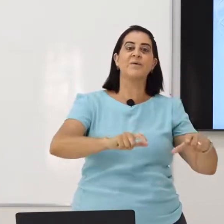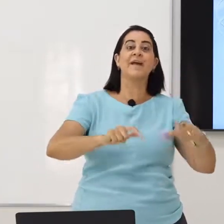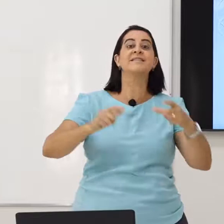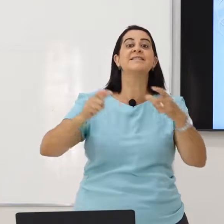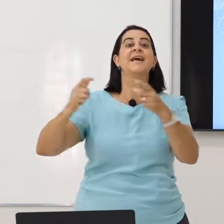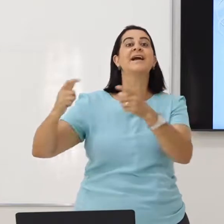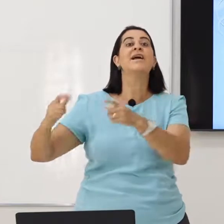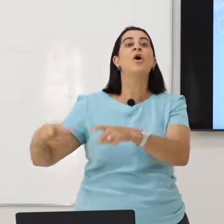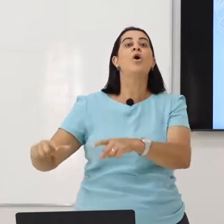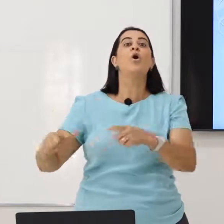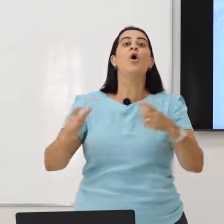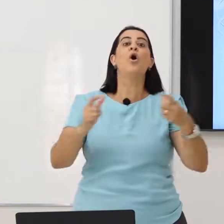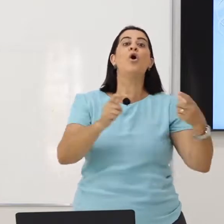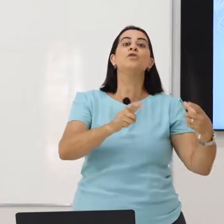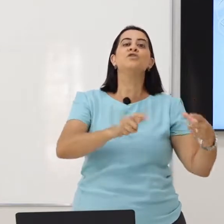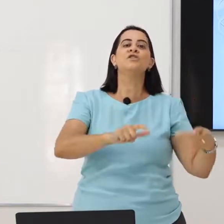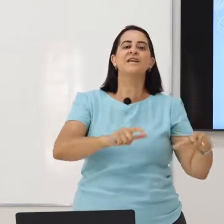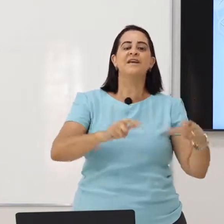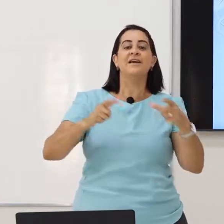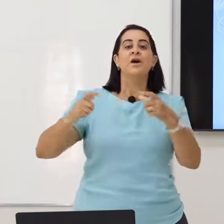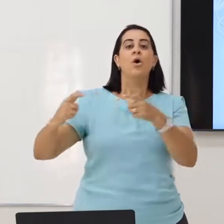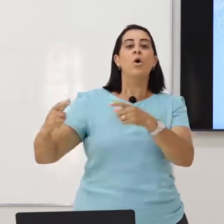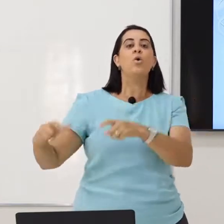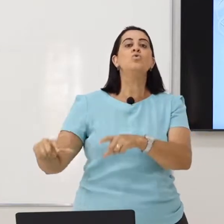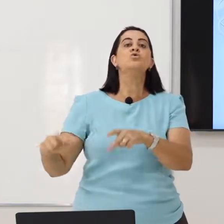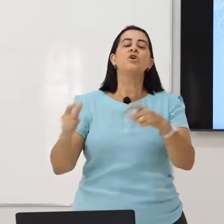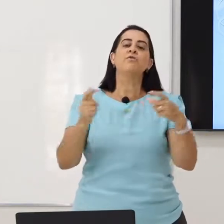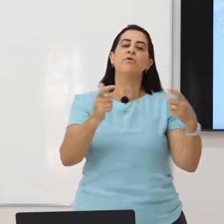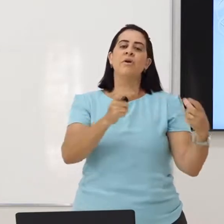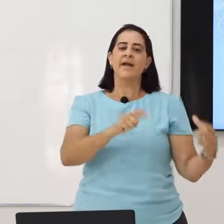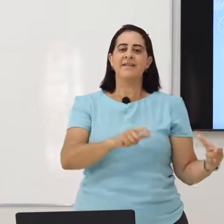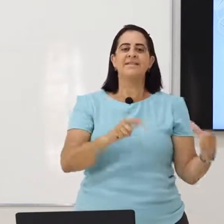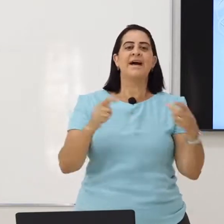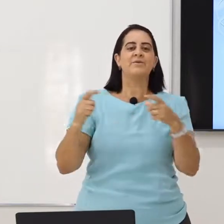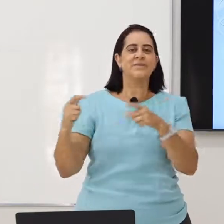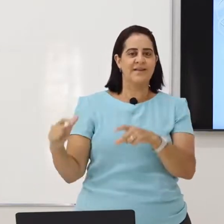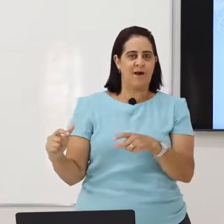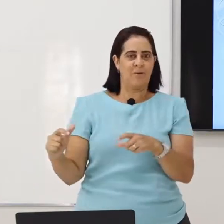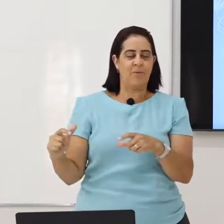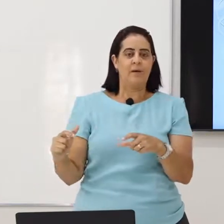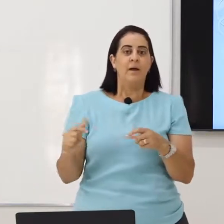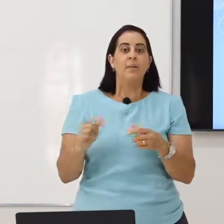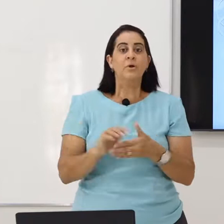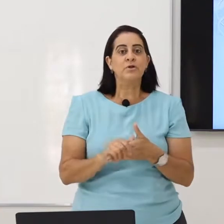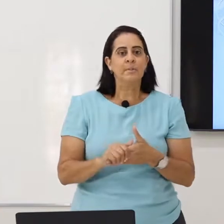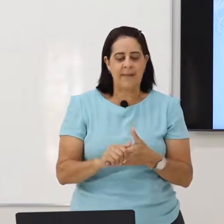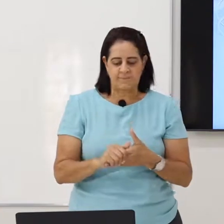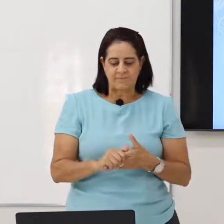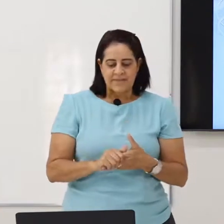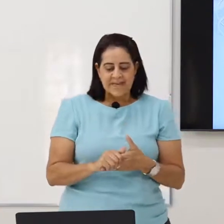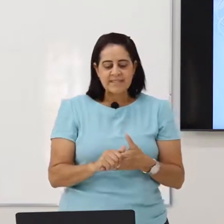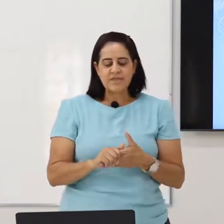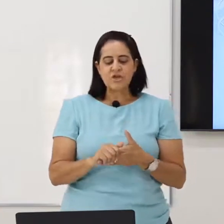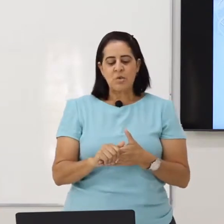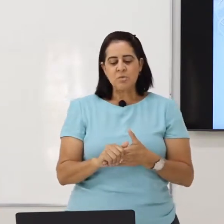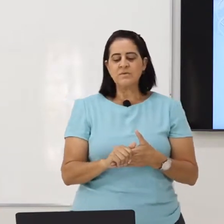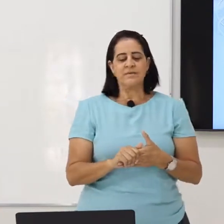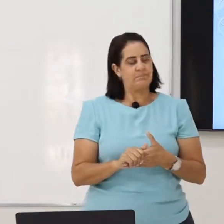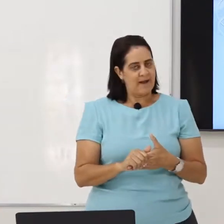Quer dizer, onde eu vou realizar o sinal? Muito bem. Existem alguns